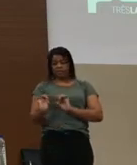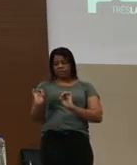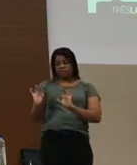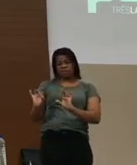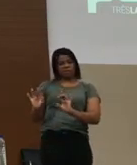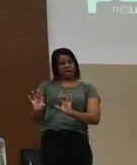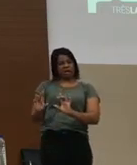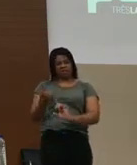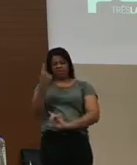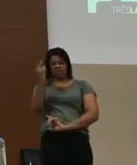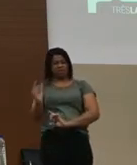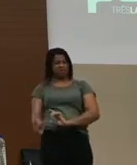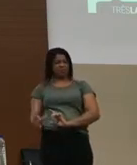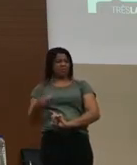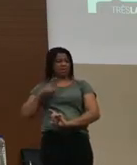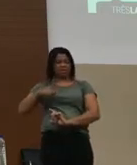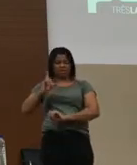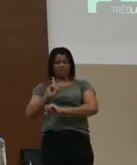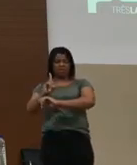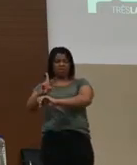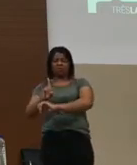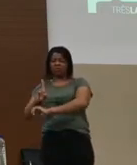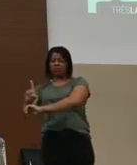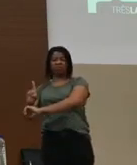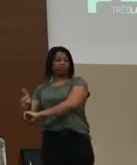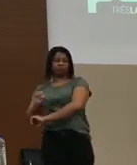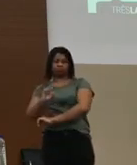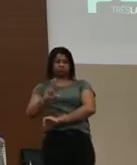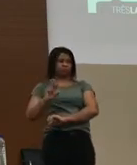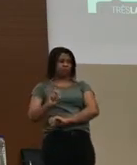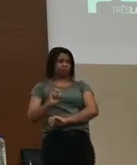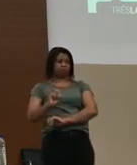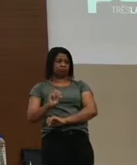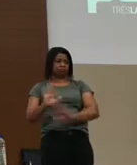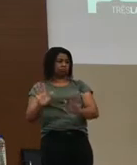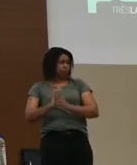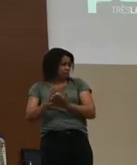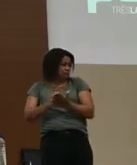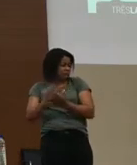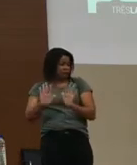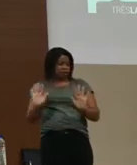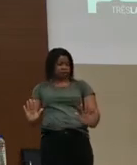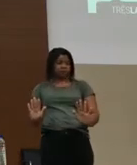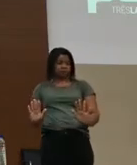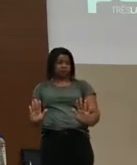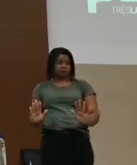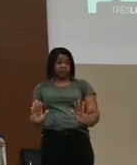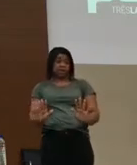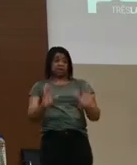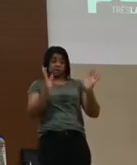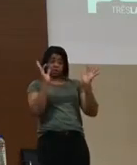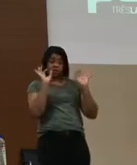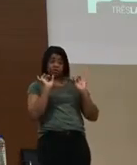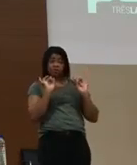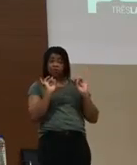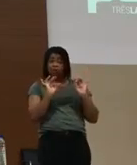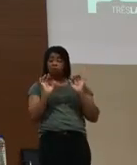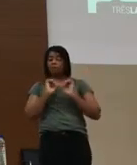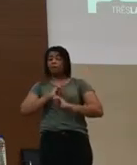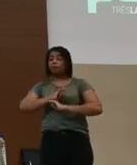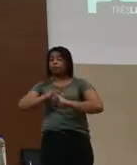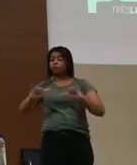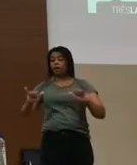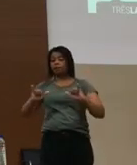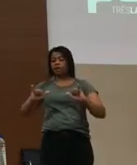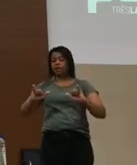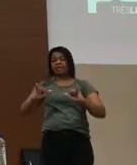um vocacionado para ser pastor, para ser missionário. Ele não fala isso. Ele condiciona o seguinte: quem